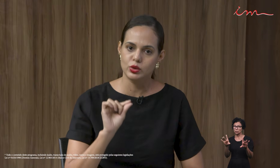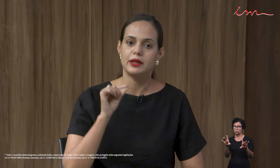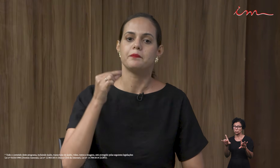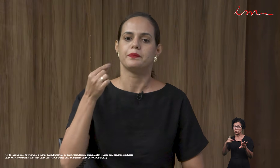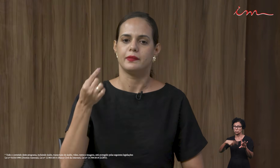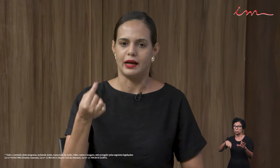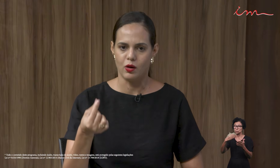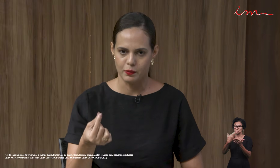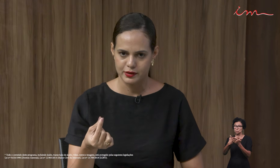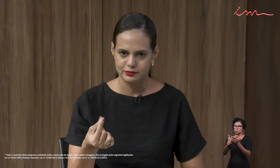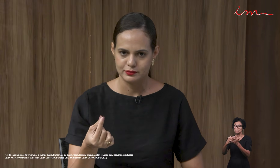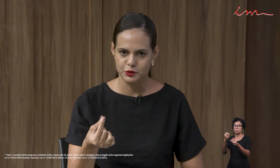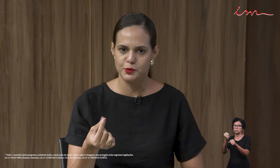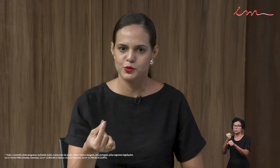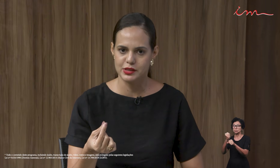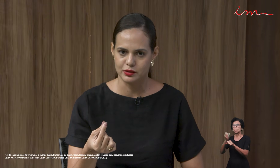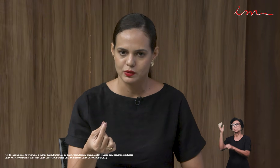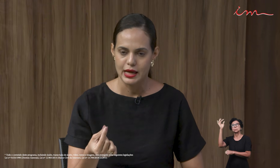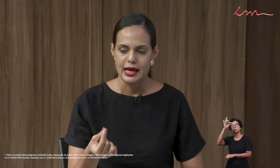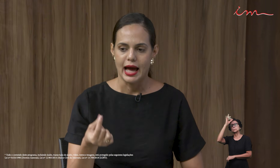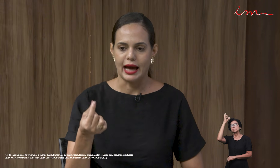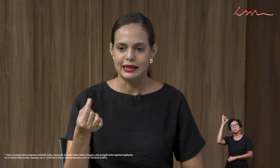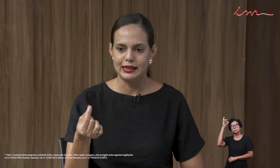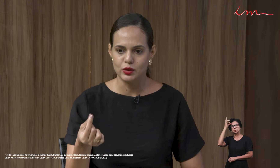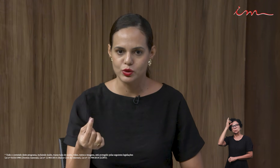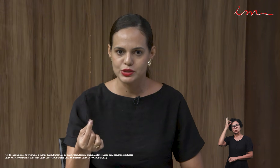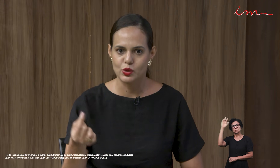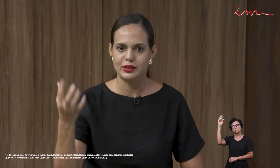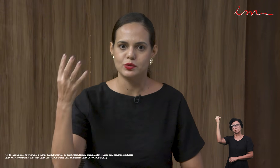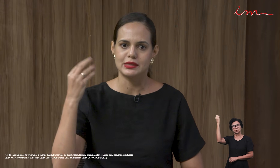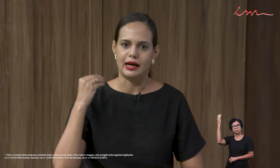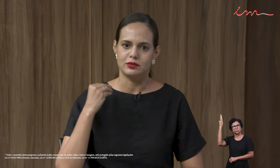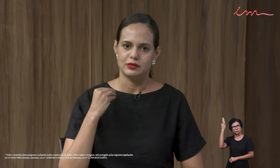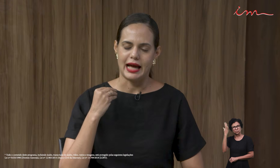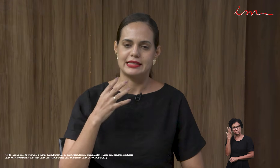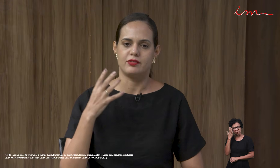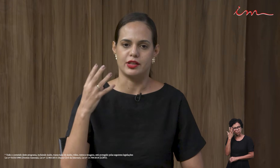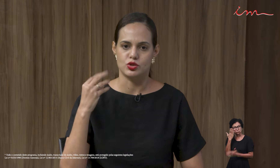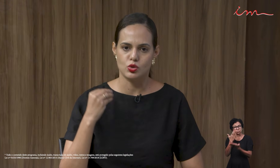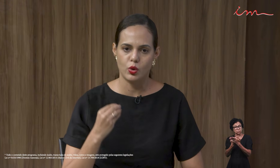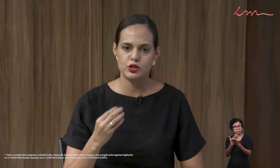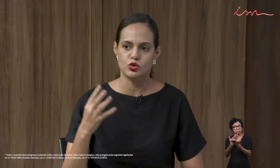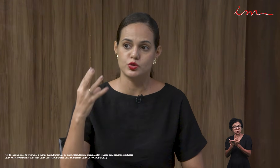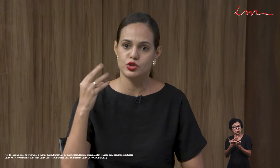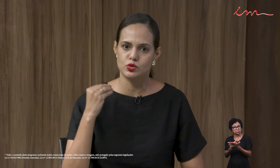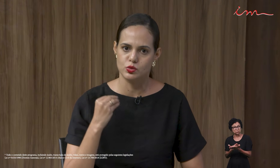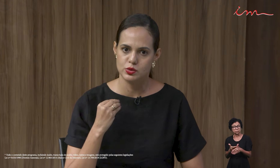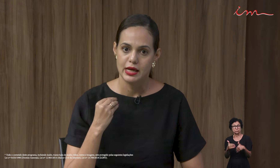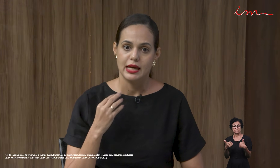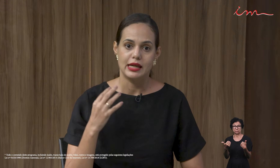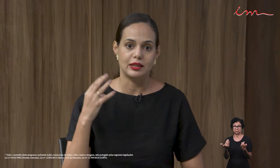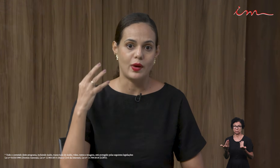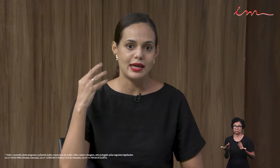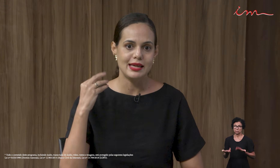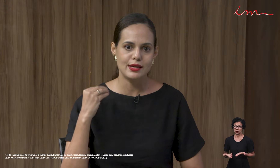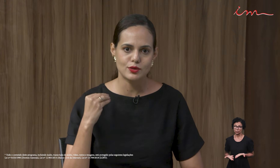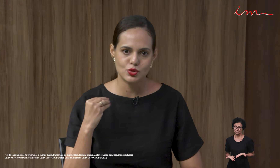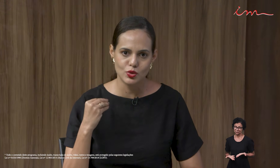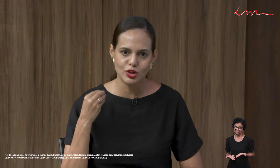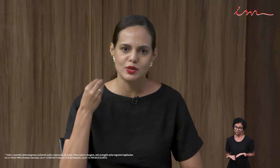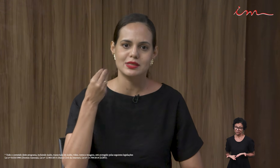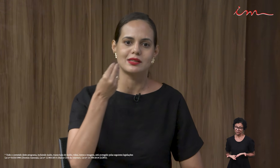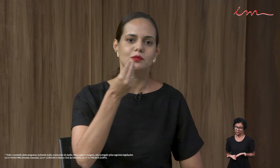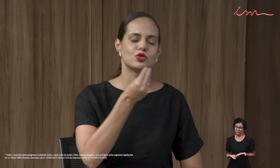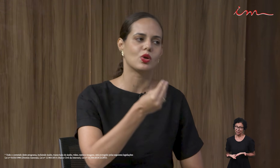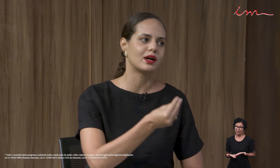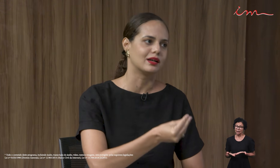gente estuda na obra do Espírito Santo. Aquilo que o Senhor tem nos dado, as revelações nos nossos estudos. Então, é isso